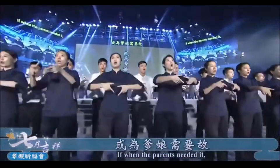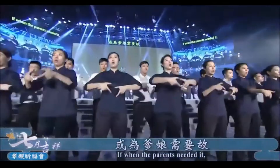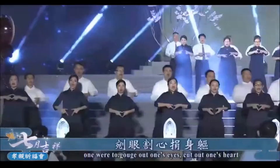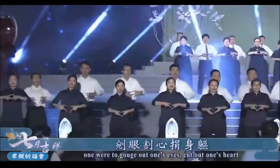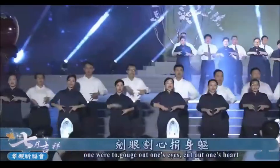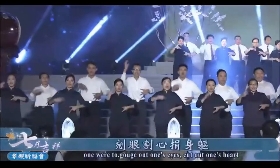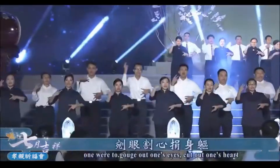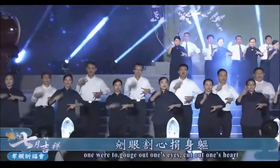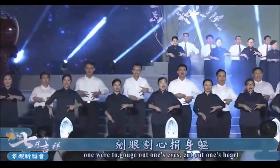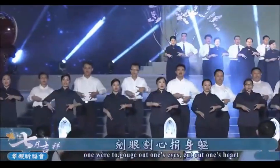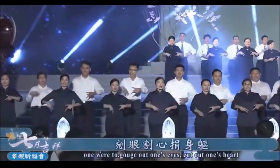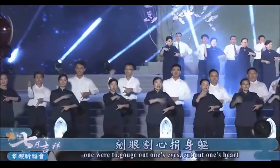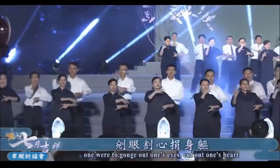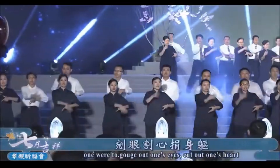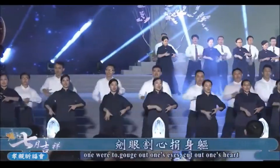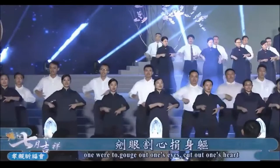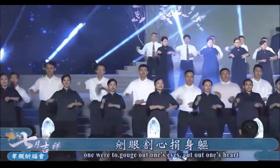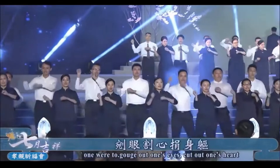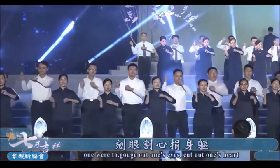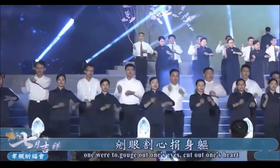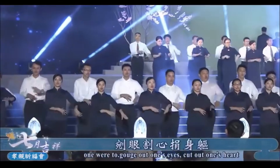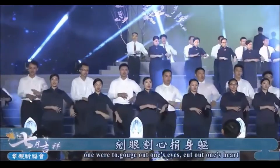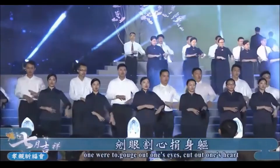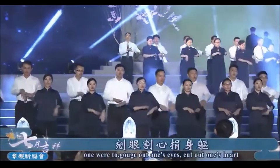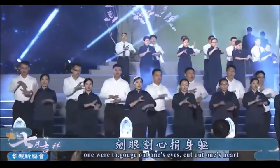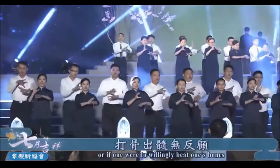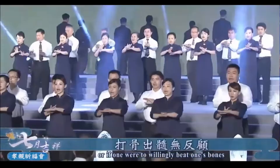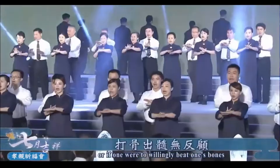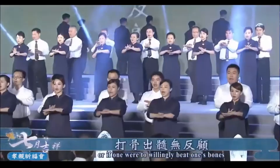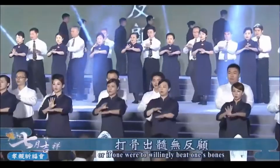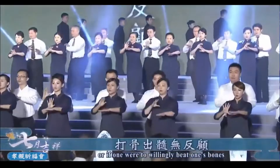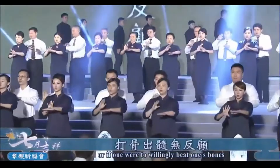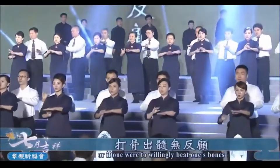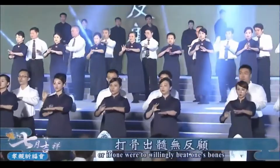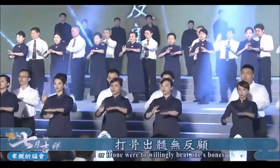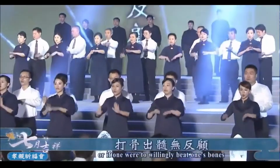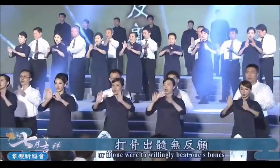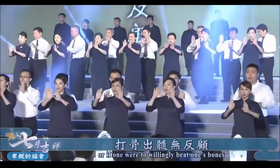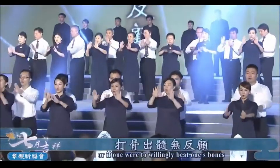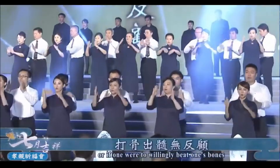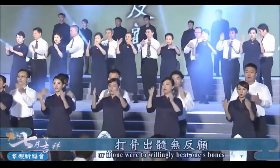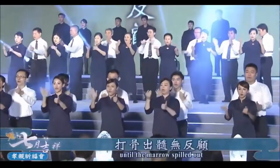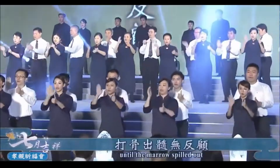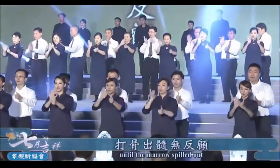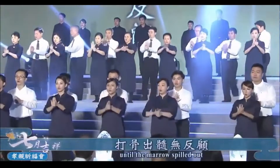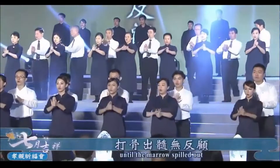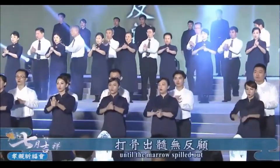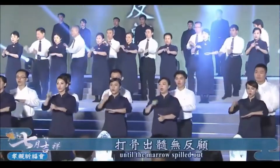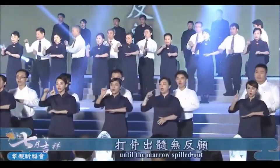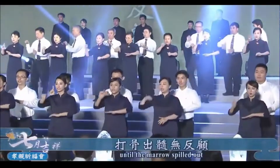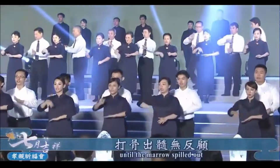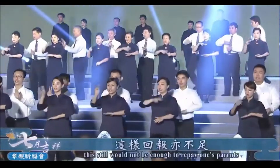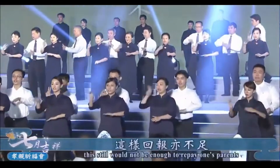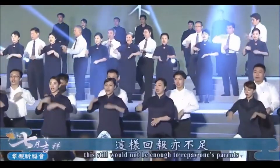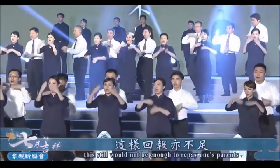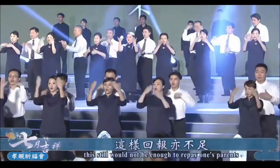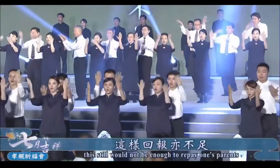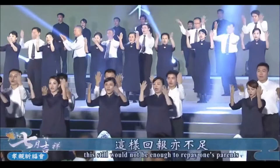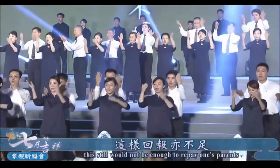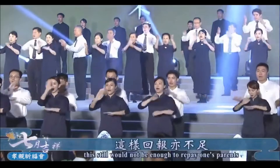万年歌星卷身去，大不出虽无反顾，这样回报